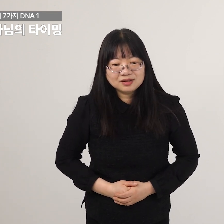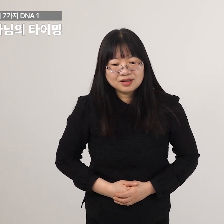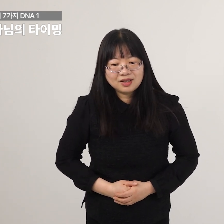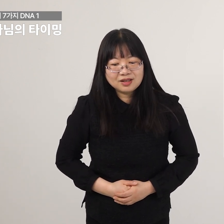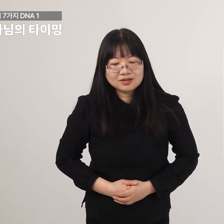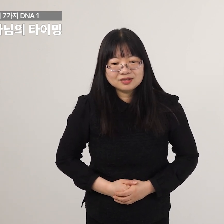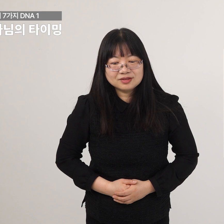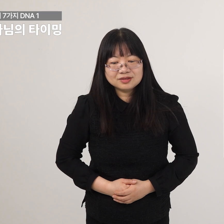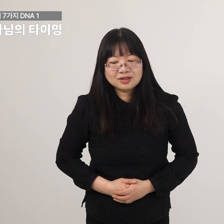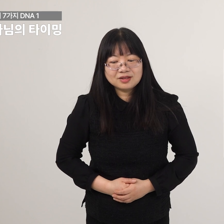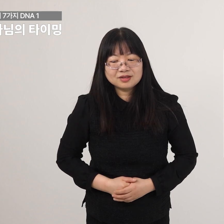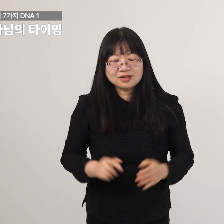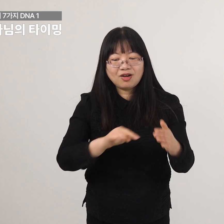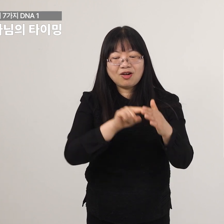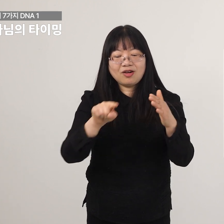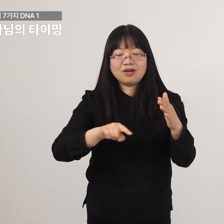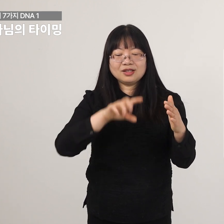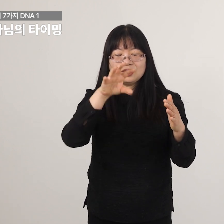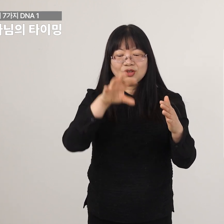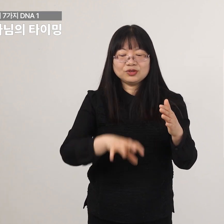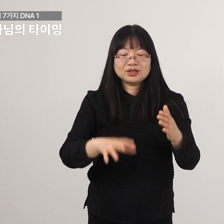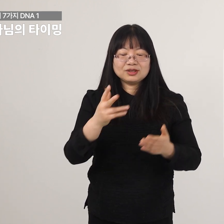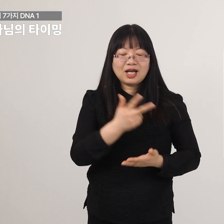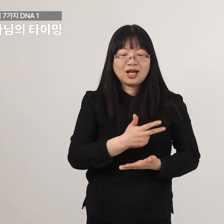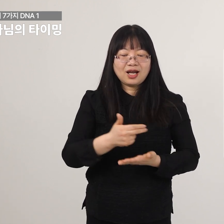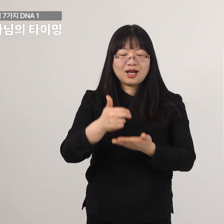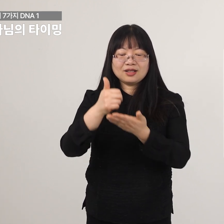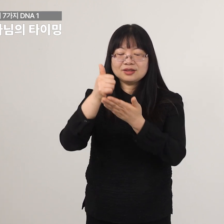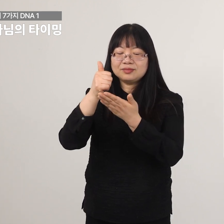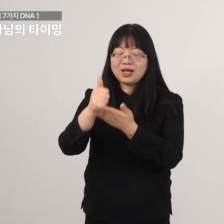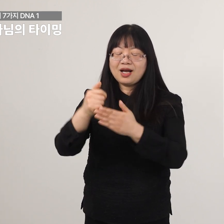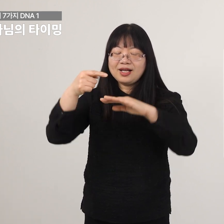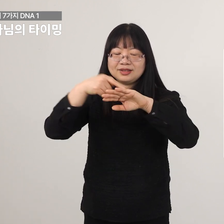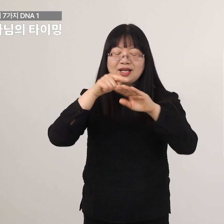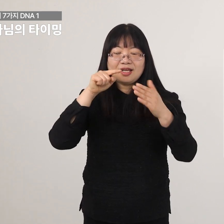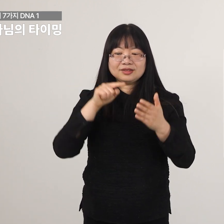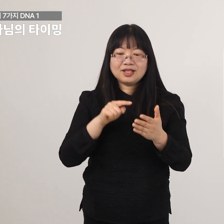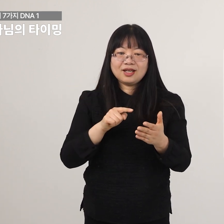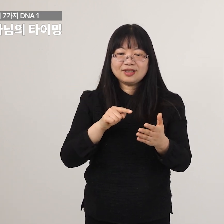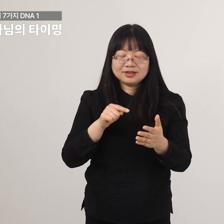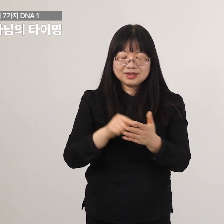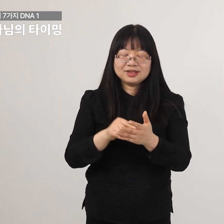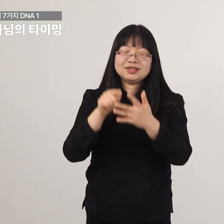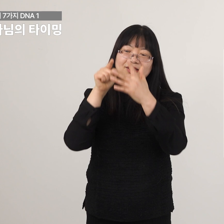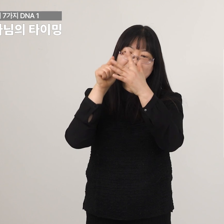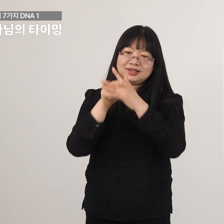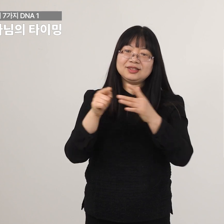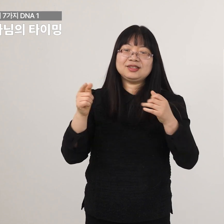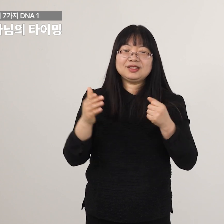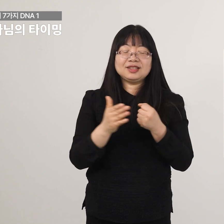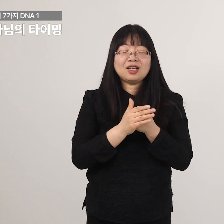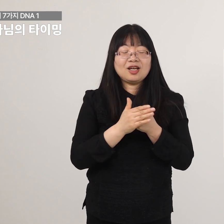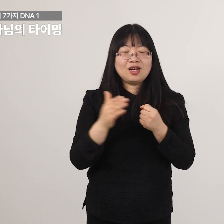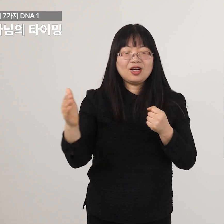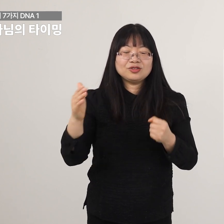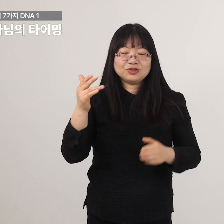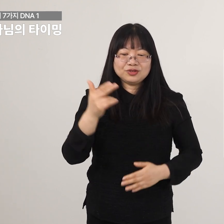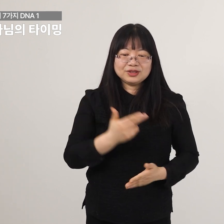패한 땅 한가운데서 주님 마음 알게 되리.